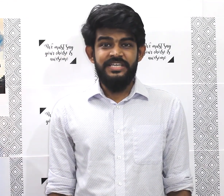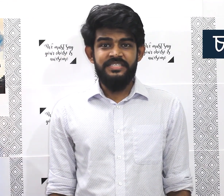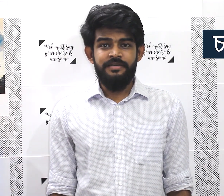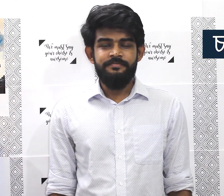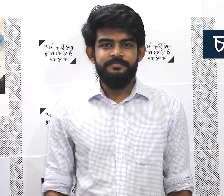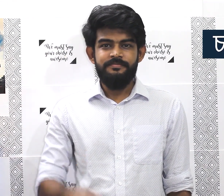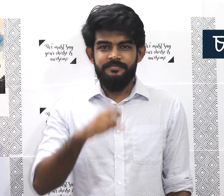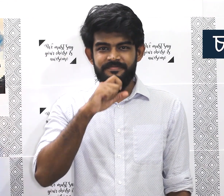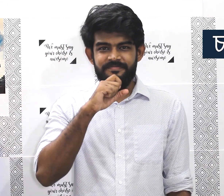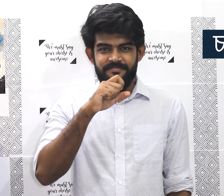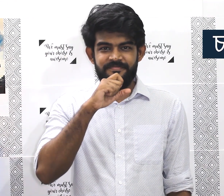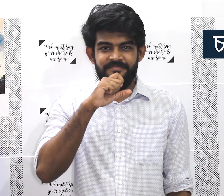চাচা,